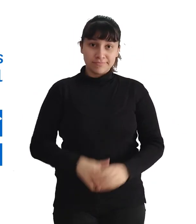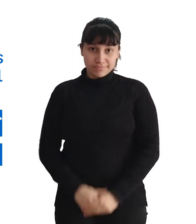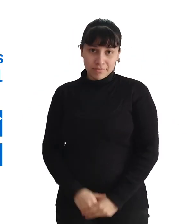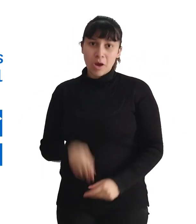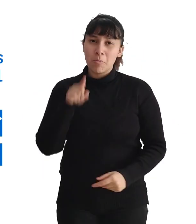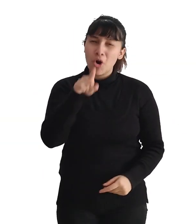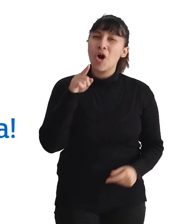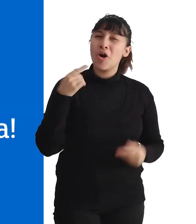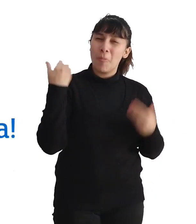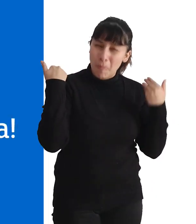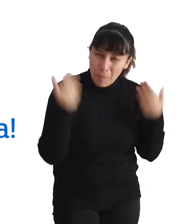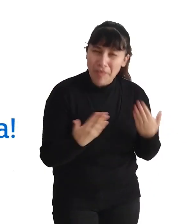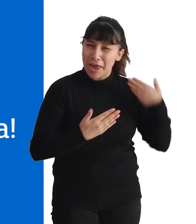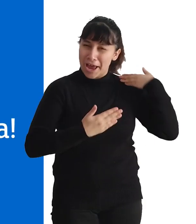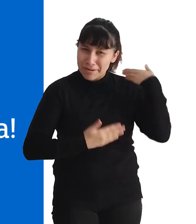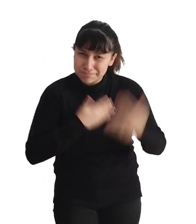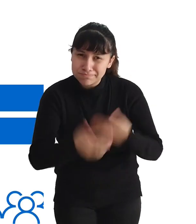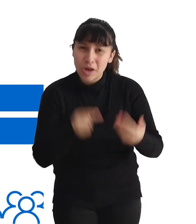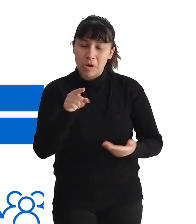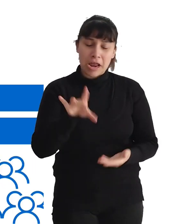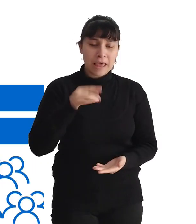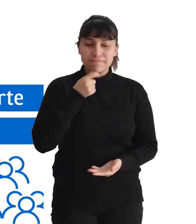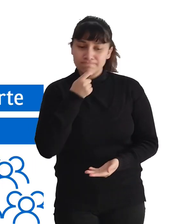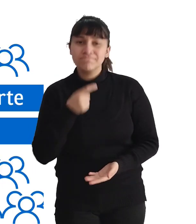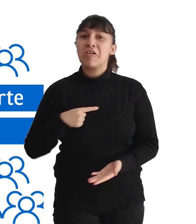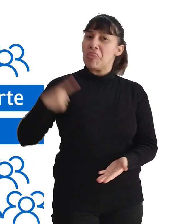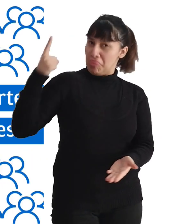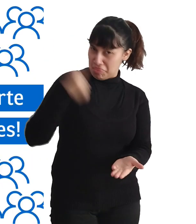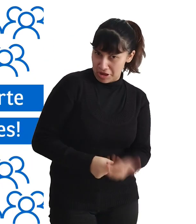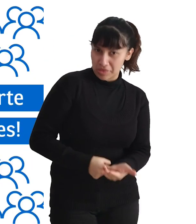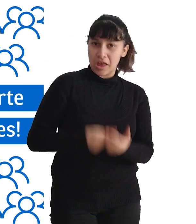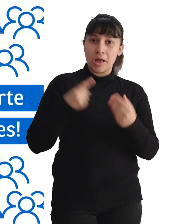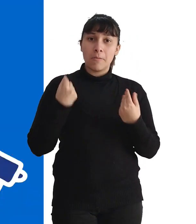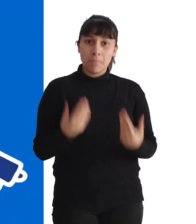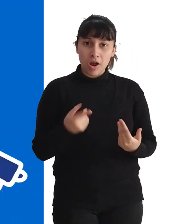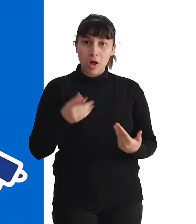vos podes ser parte de estas decisiones hace escuchar tu voz